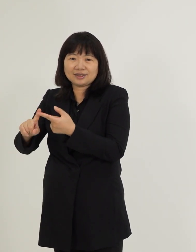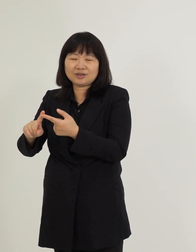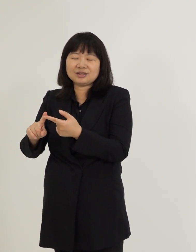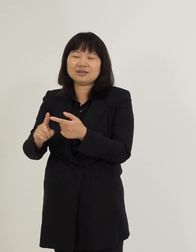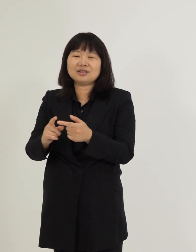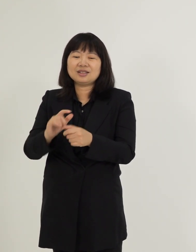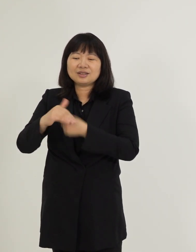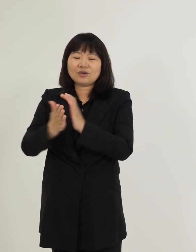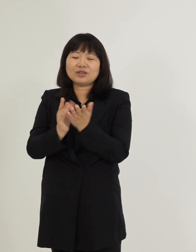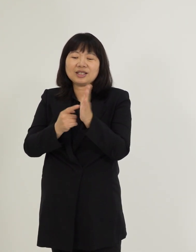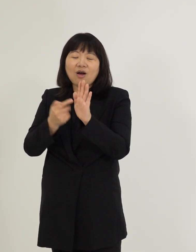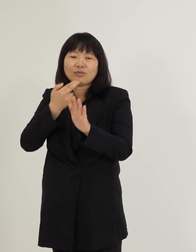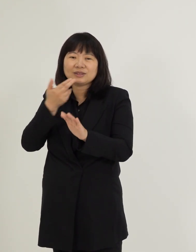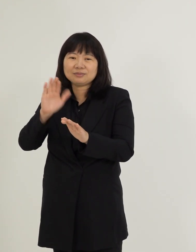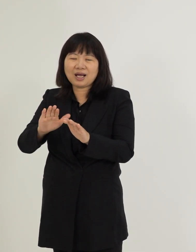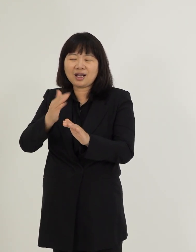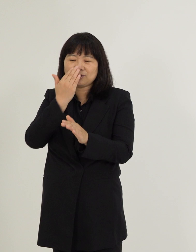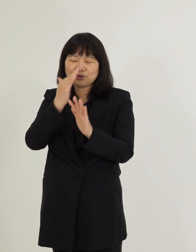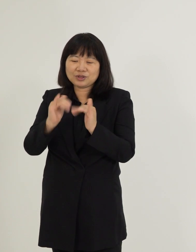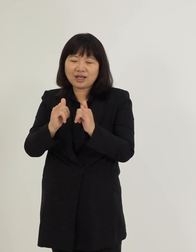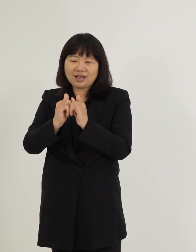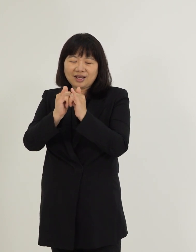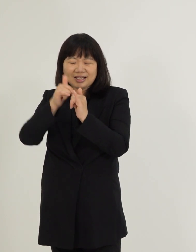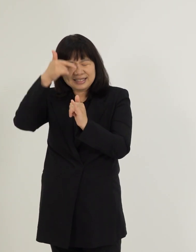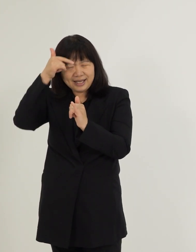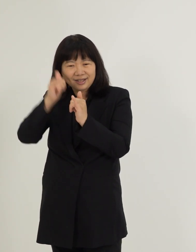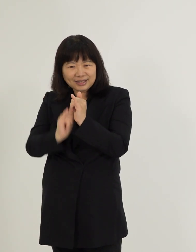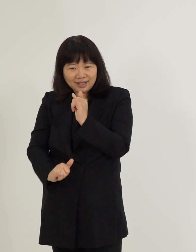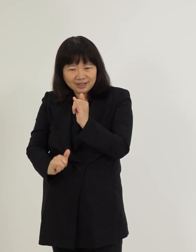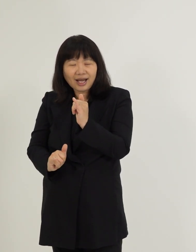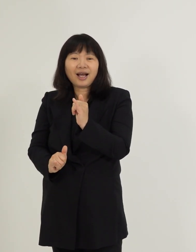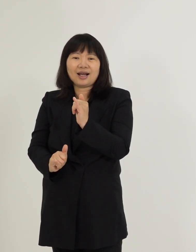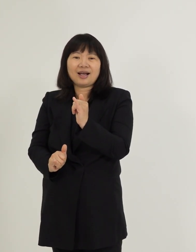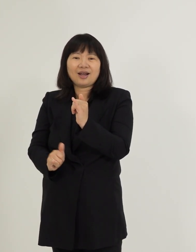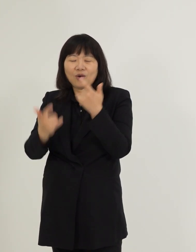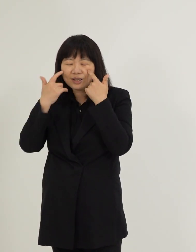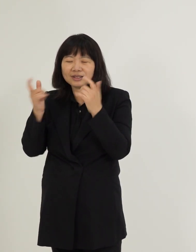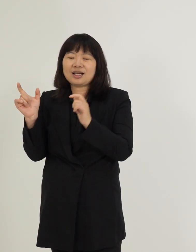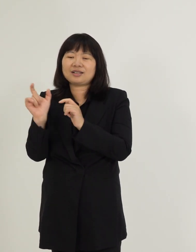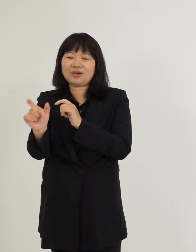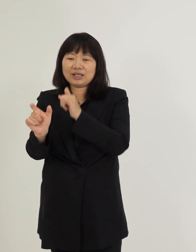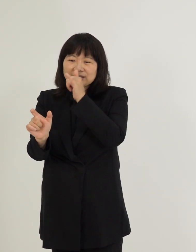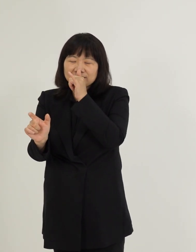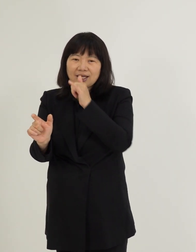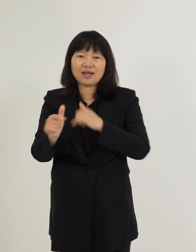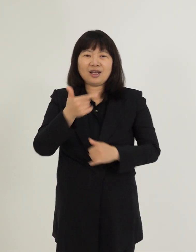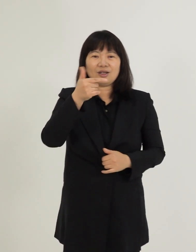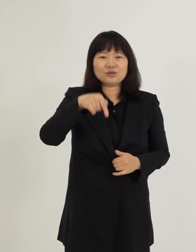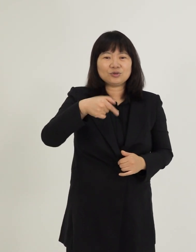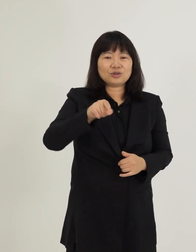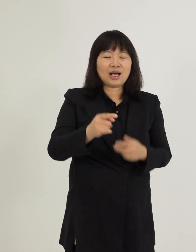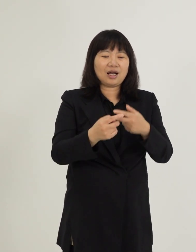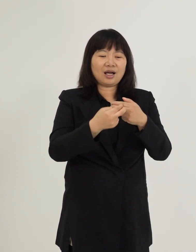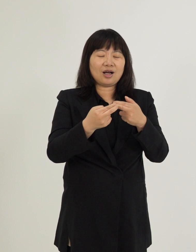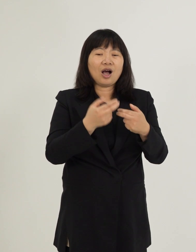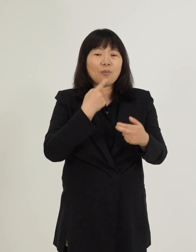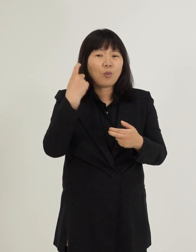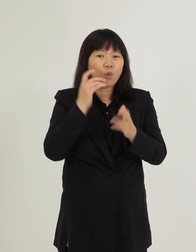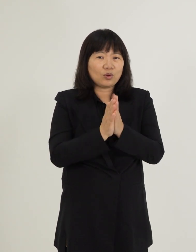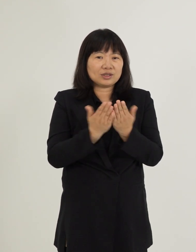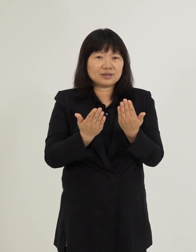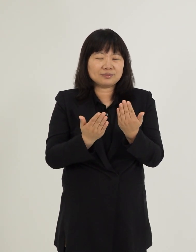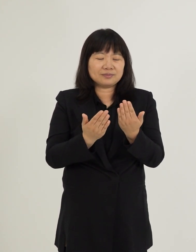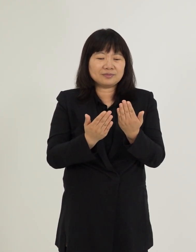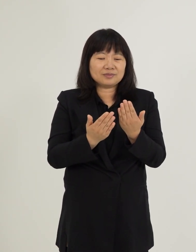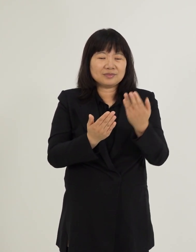있어요. 근데 성경에는 딱 몇 줄 이렇게 소개를 하고 있습니다. 누가복음 13장 1절을 한번